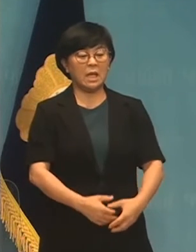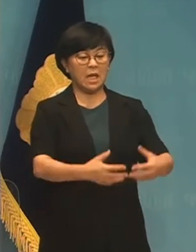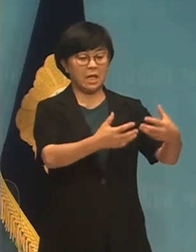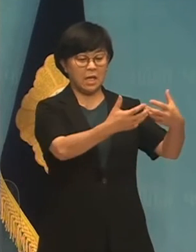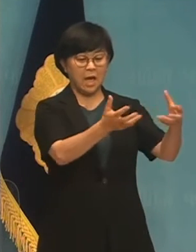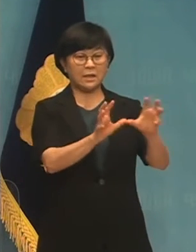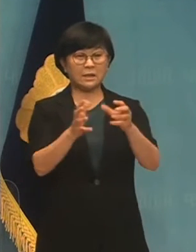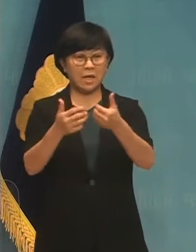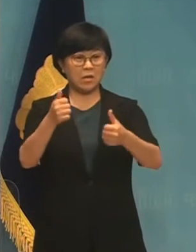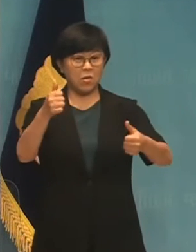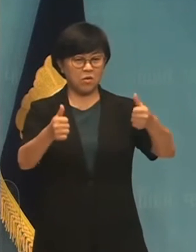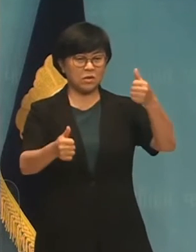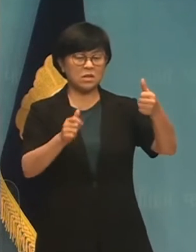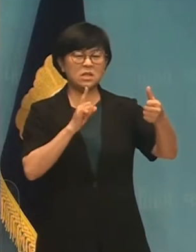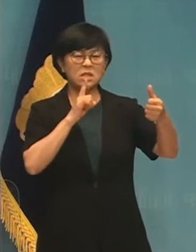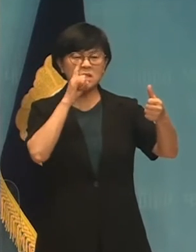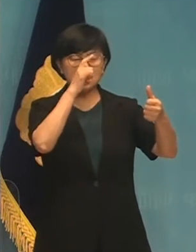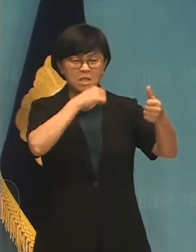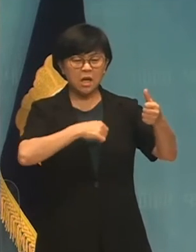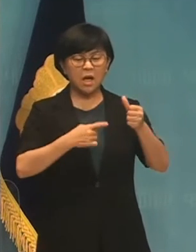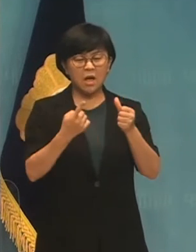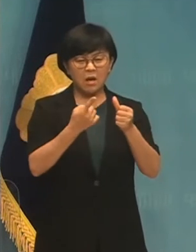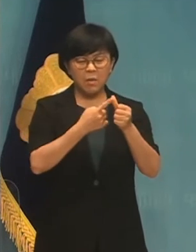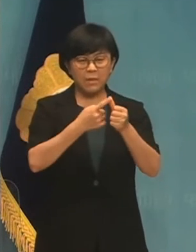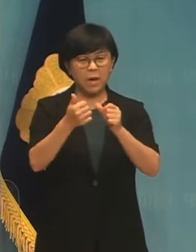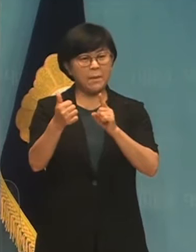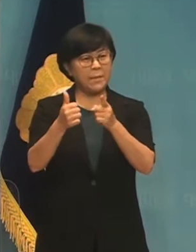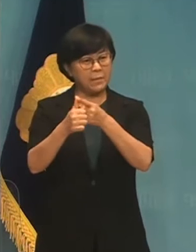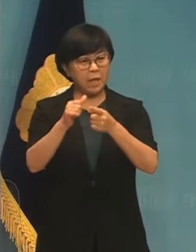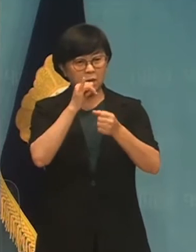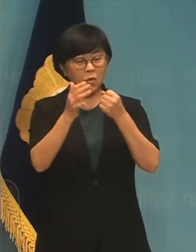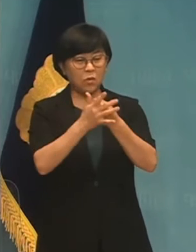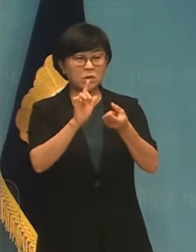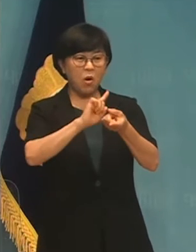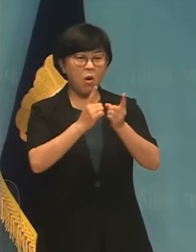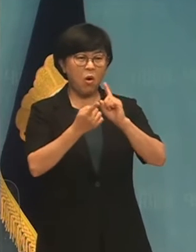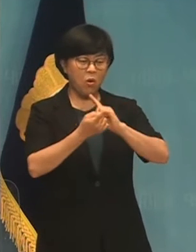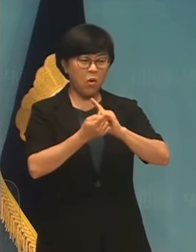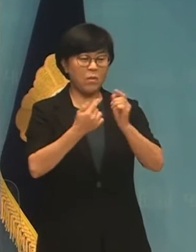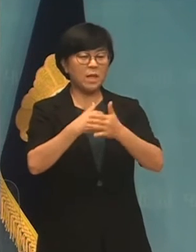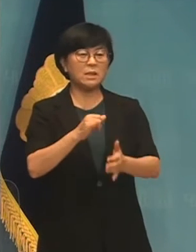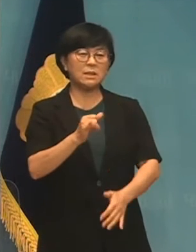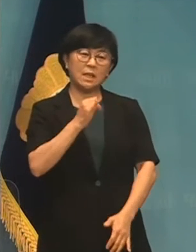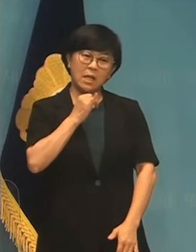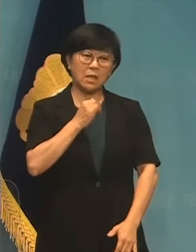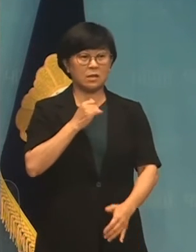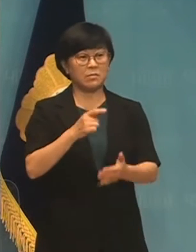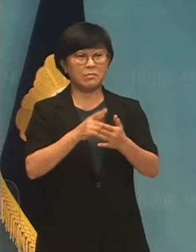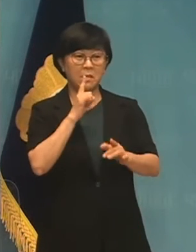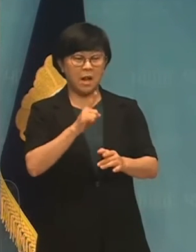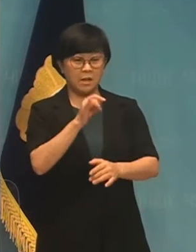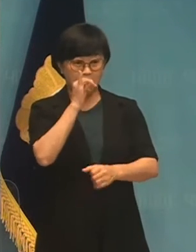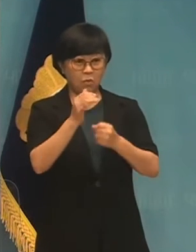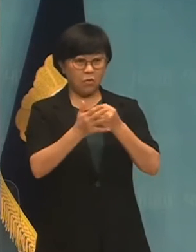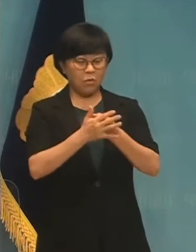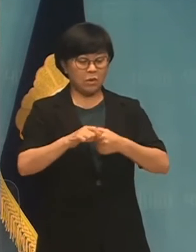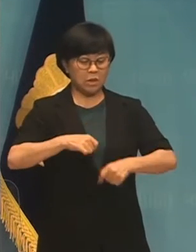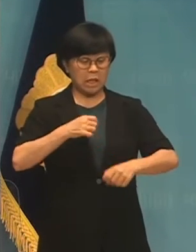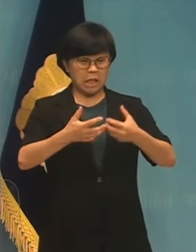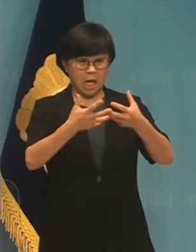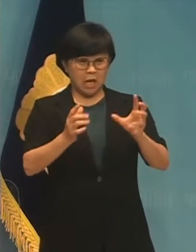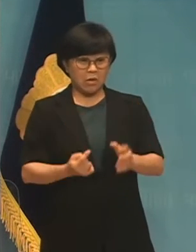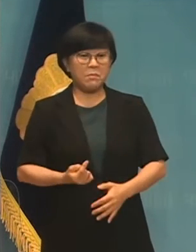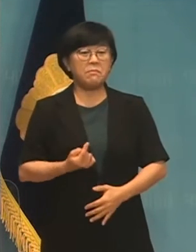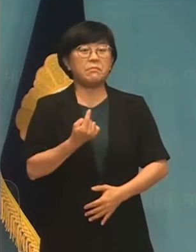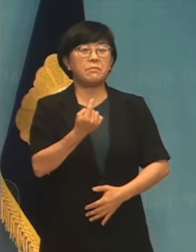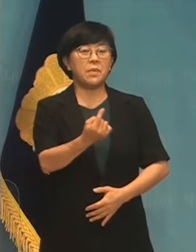양당의 경선이 추악한 네거티브로 흐르고 후보들은 너나 없이 자책골을 넣고 있는데도 정의당은 아직 경기장 안에